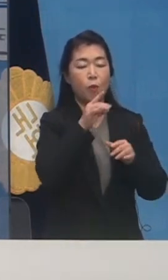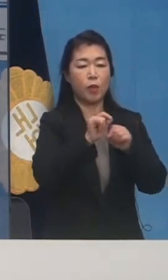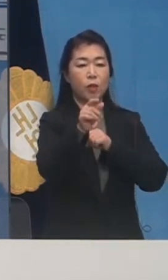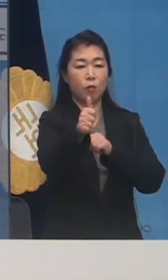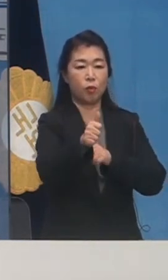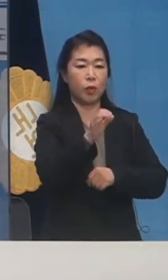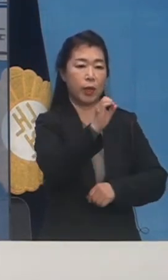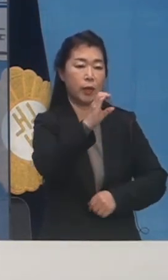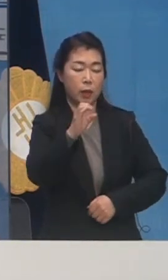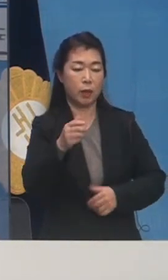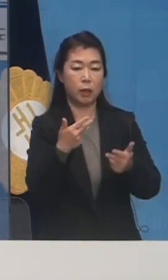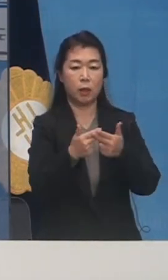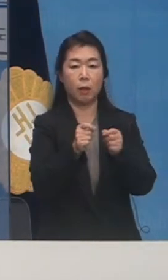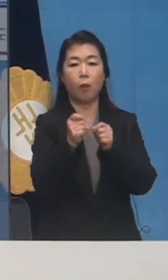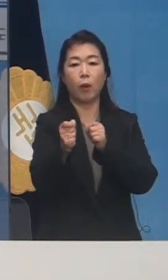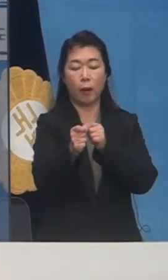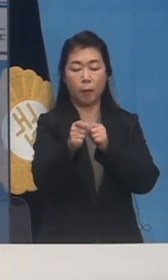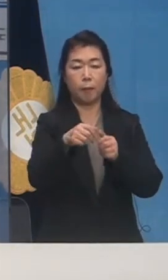구미지부 KCGL.